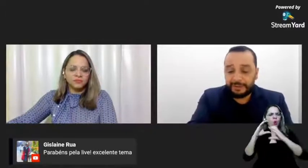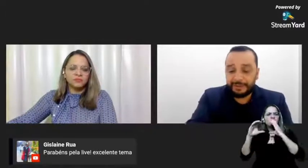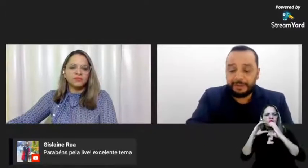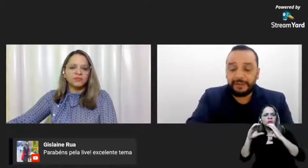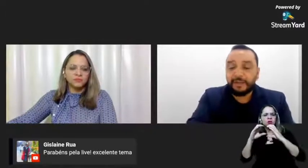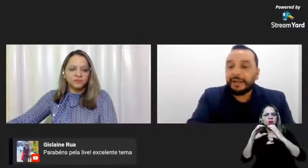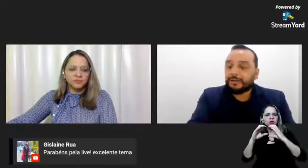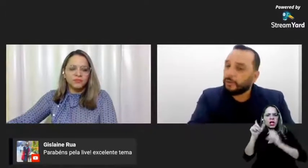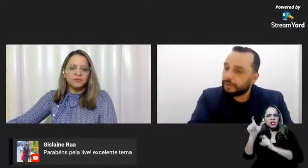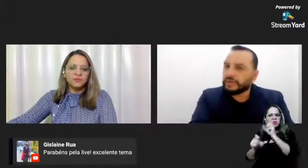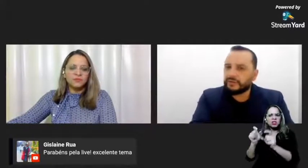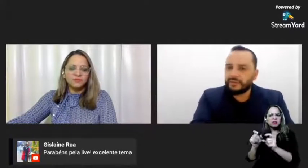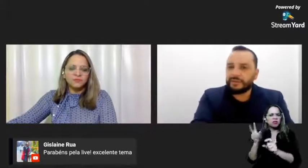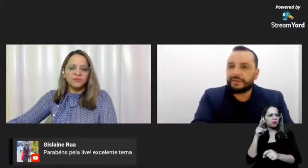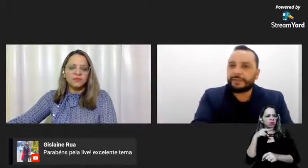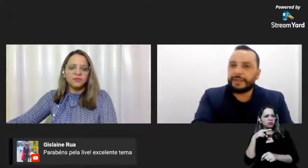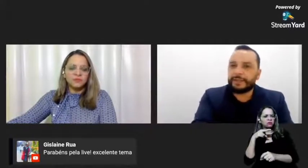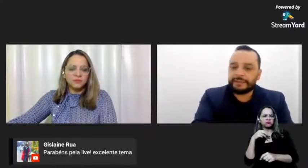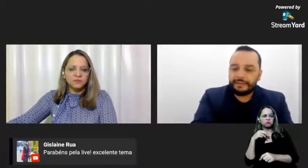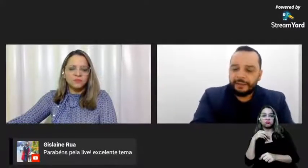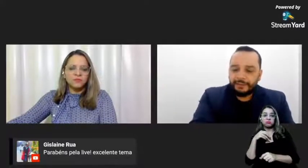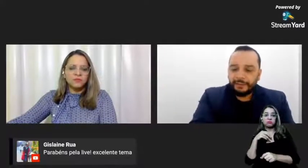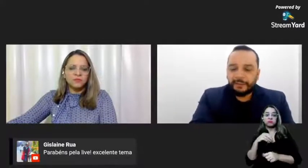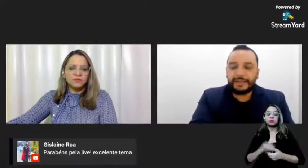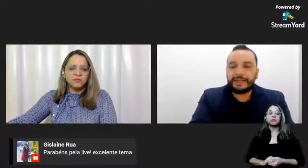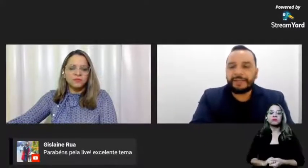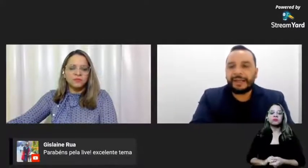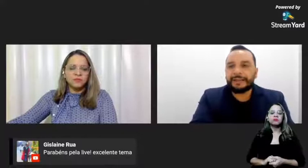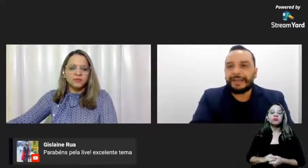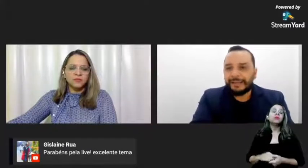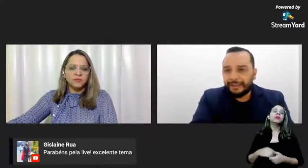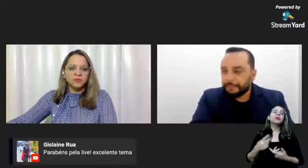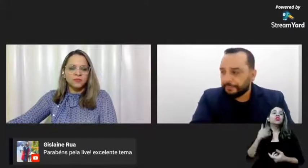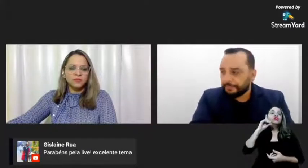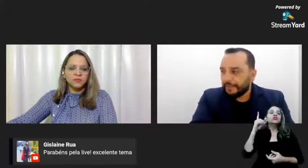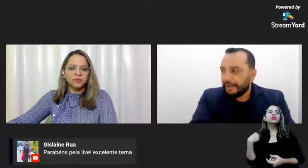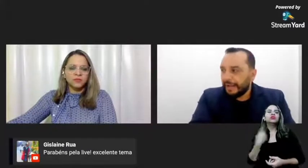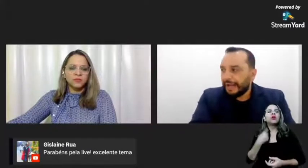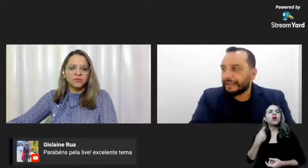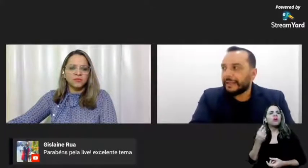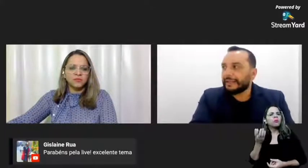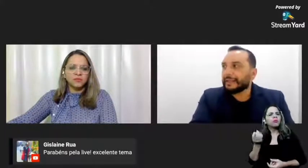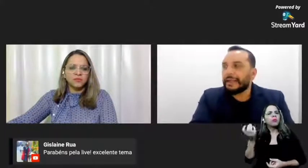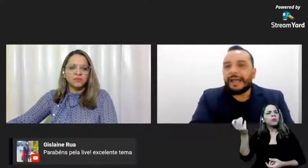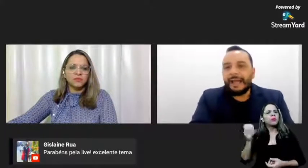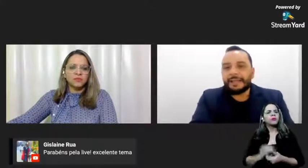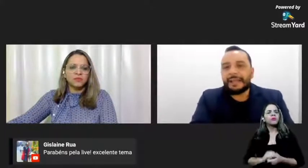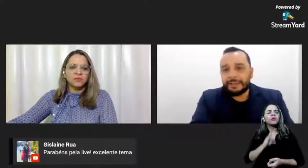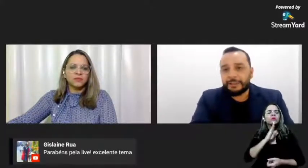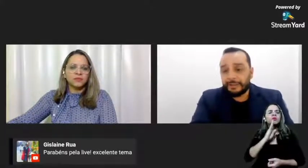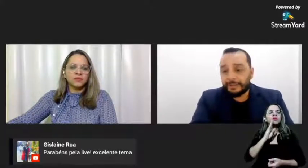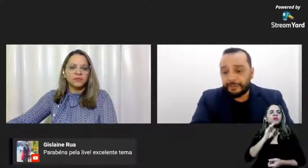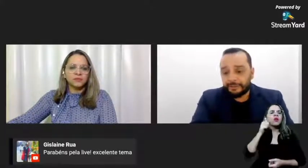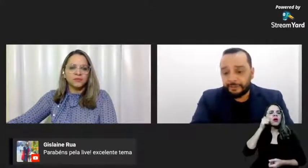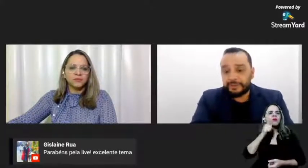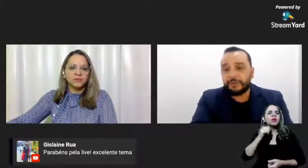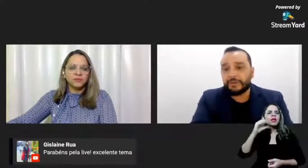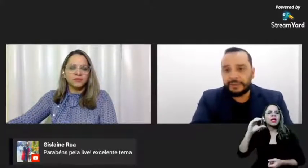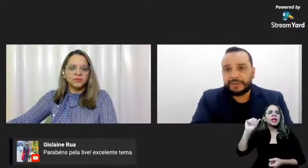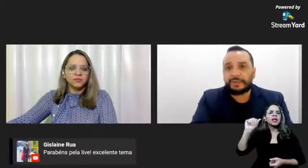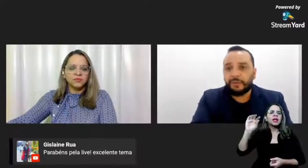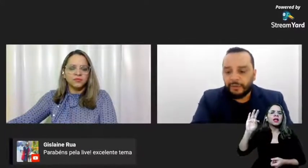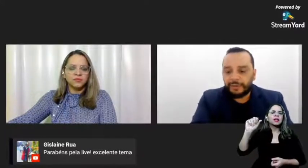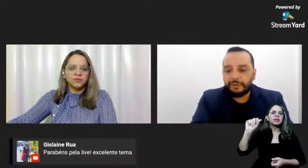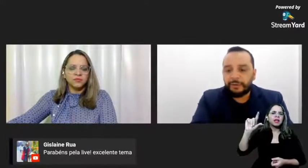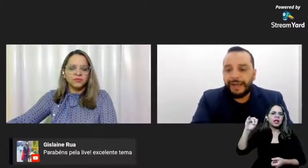em algumas situações assim. Quando nós fomos para as Filipinas, nós conhecemos a Catarine. A Catarine, ela é dessa